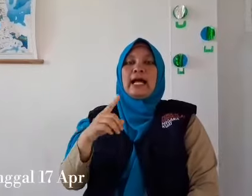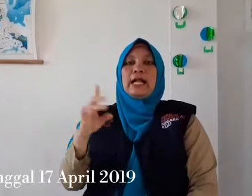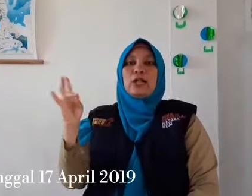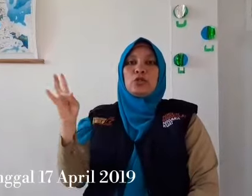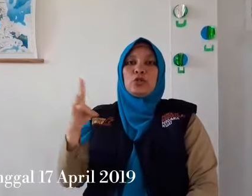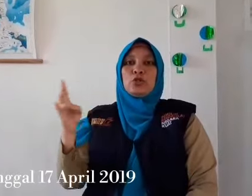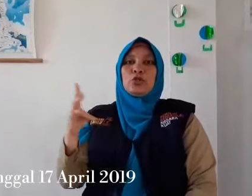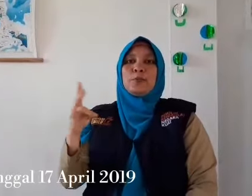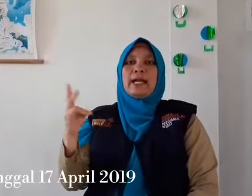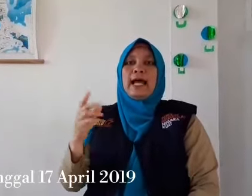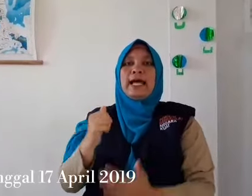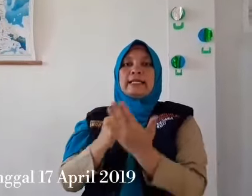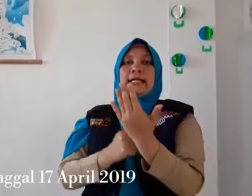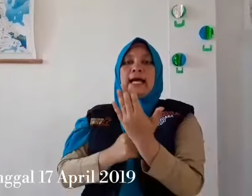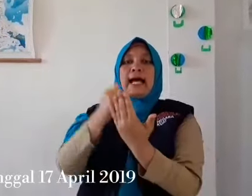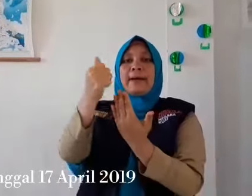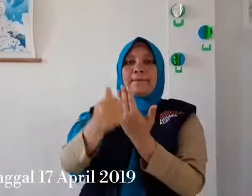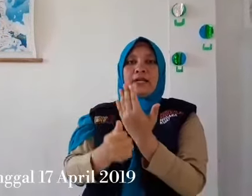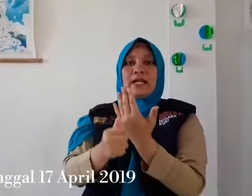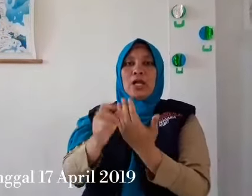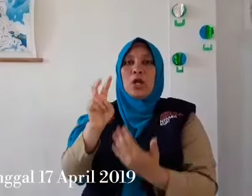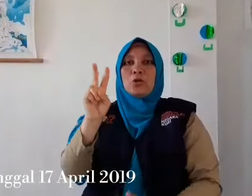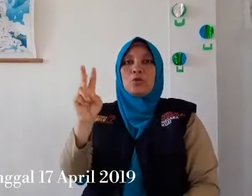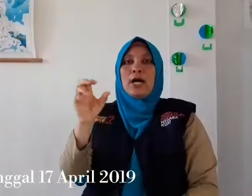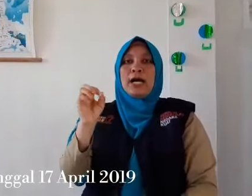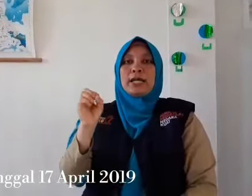tanggal 17 April